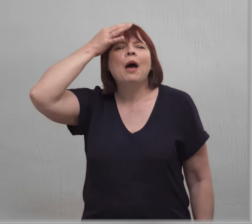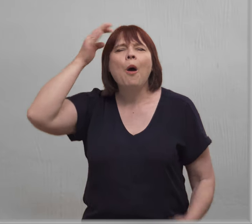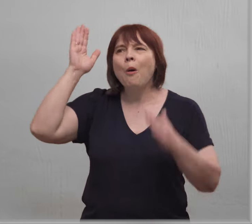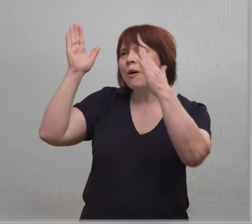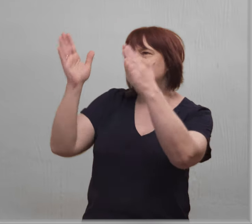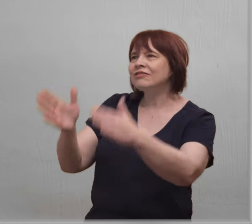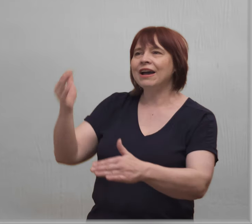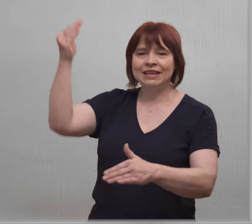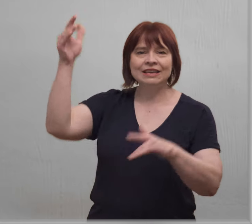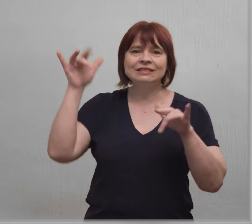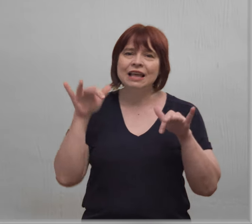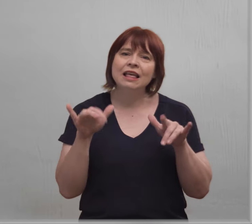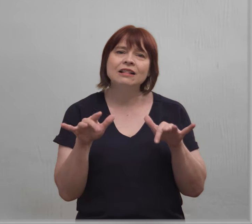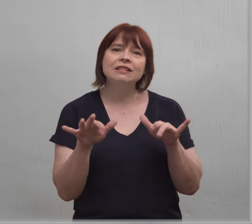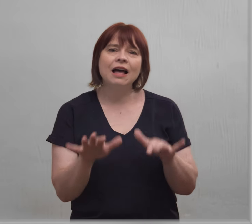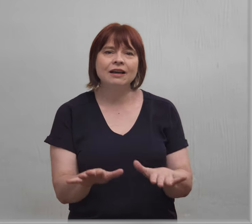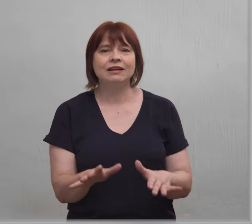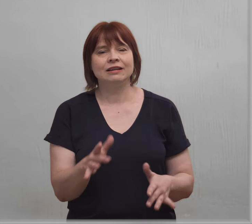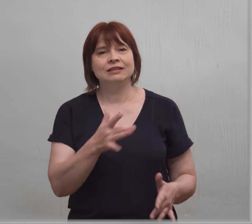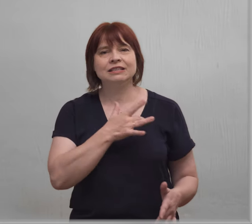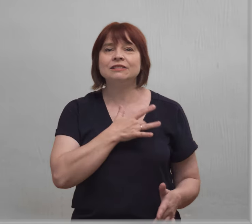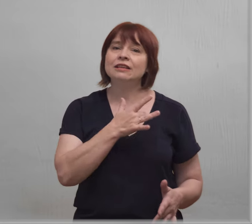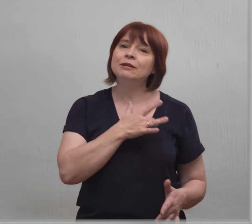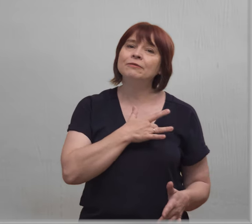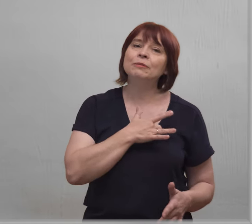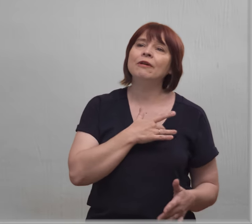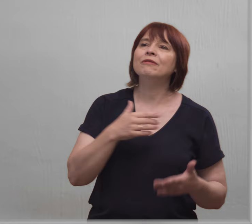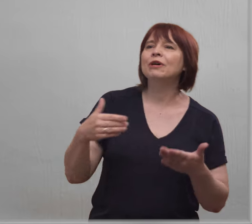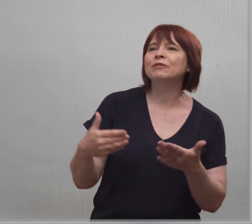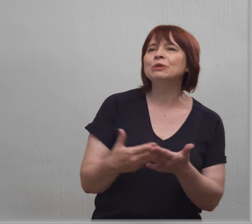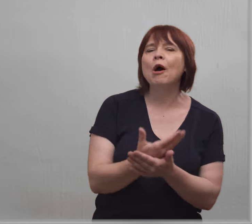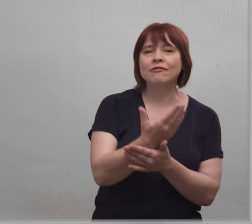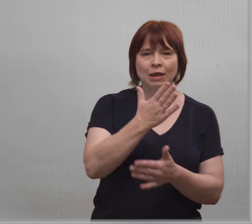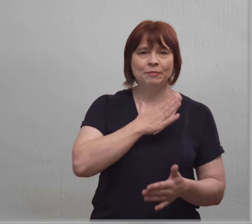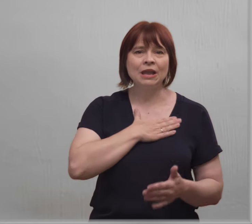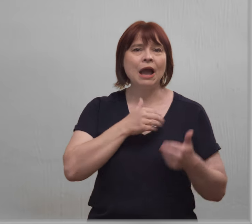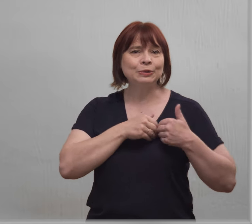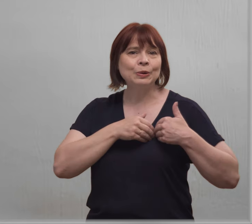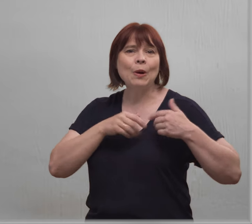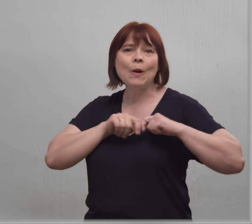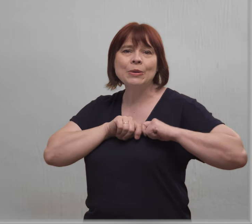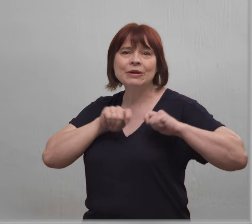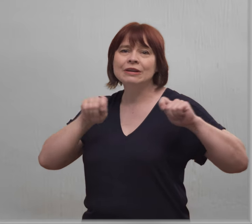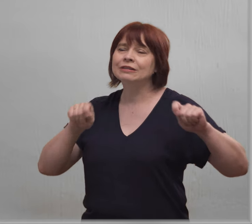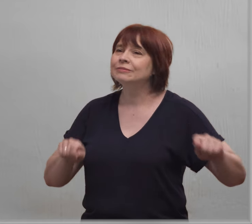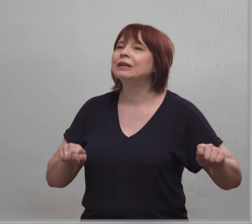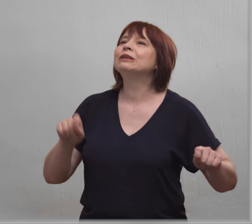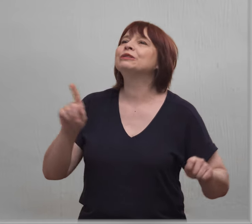вспоминая о Твоих делах. Сердце, Бог, мне